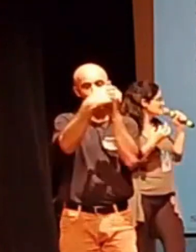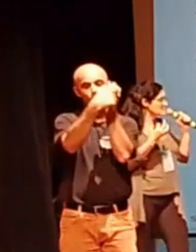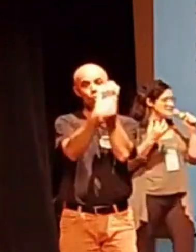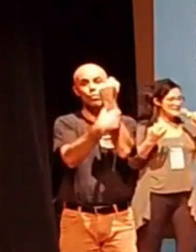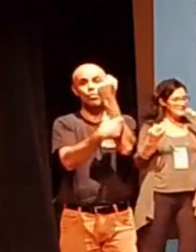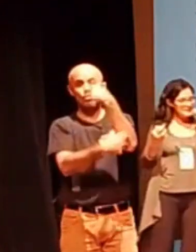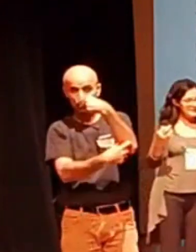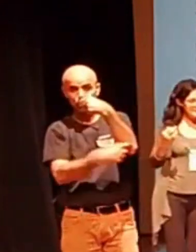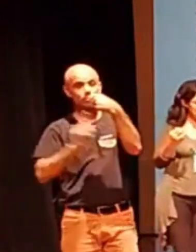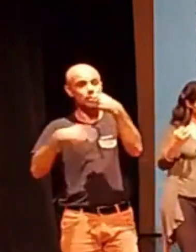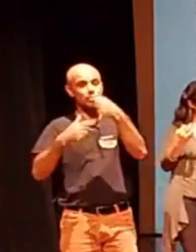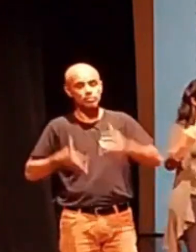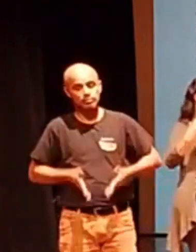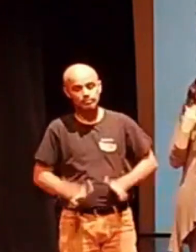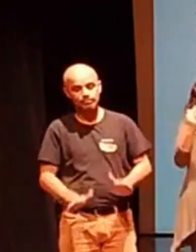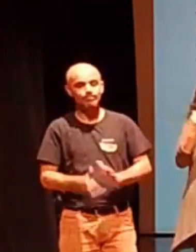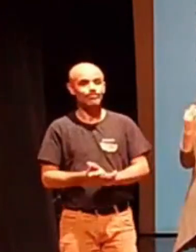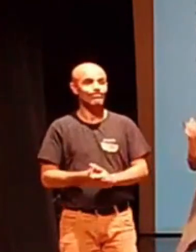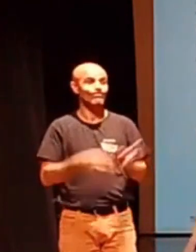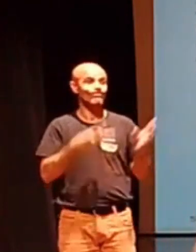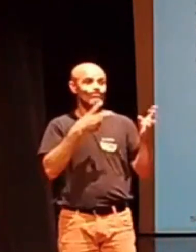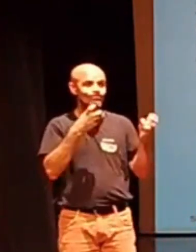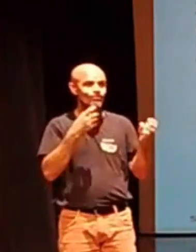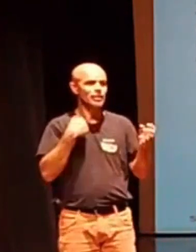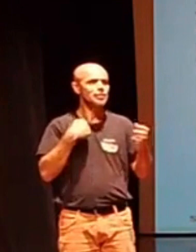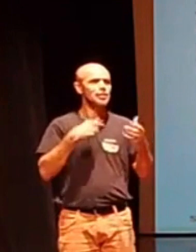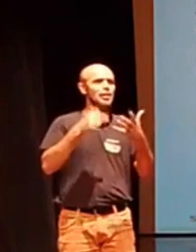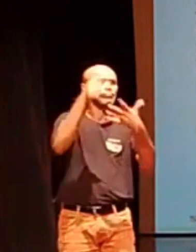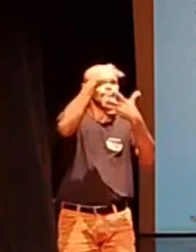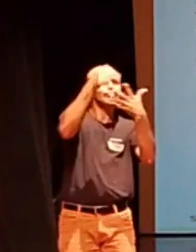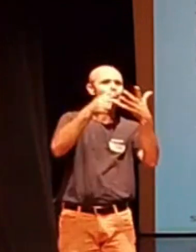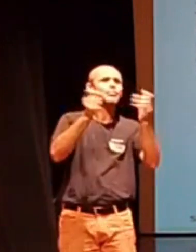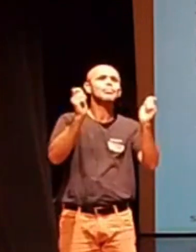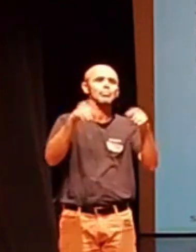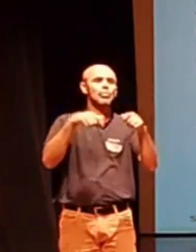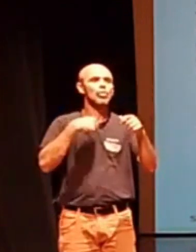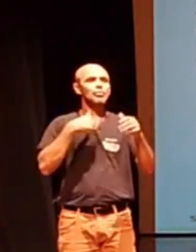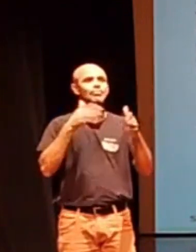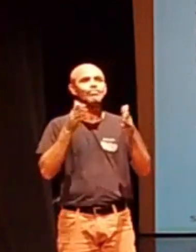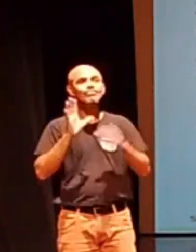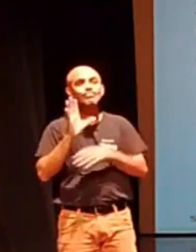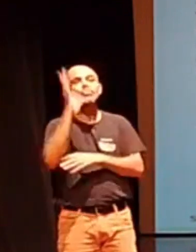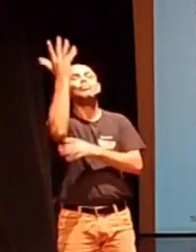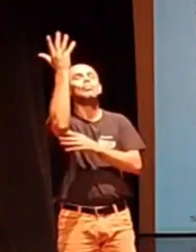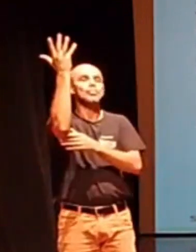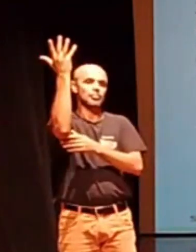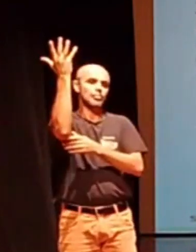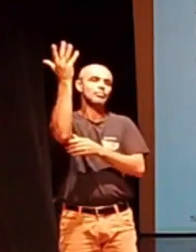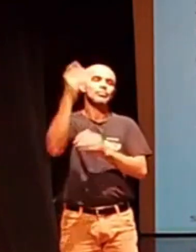a gente percebe que existem outros fatores também que podem levar, né,